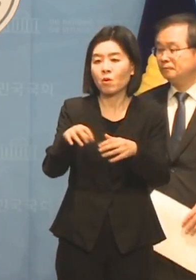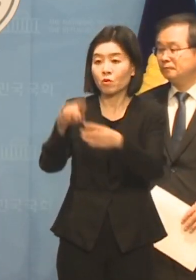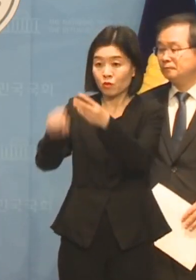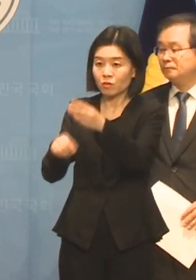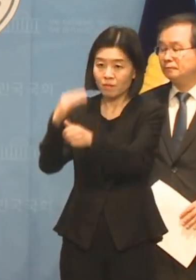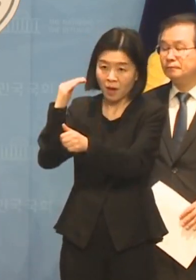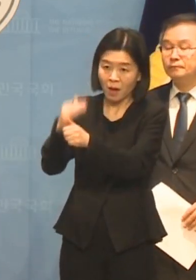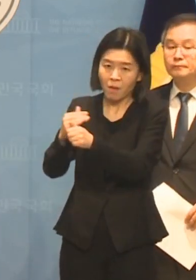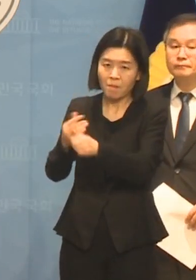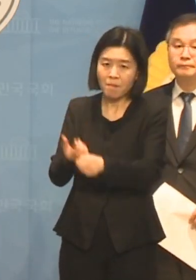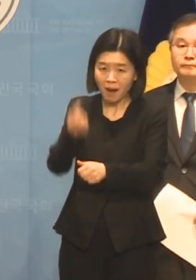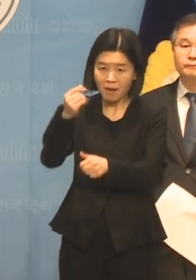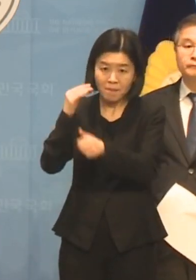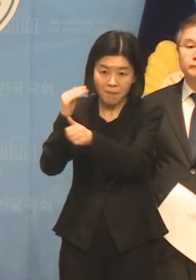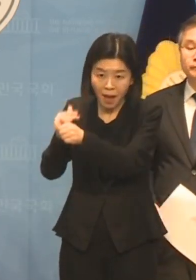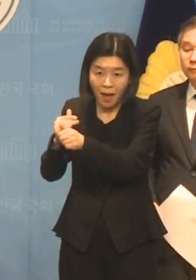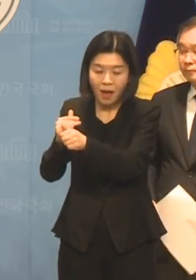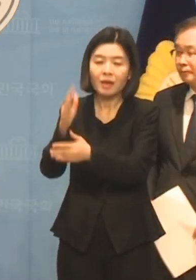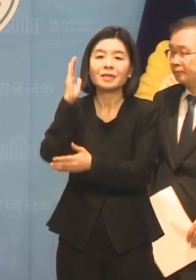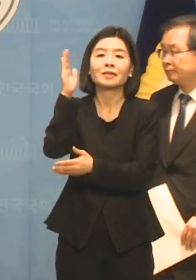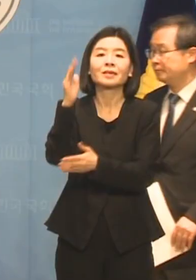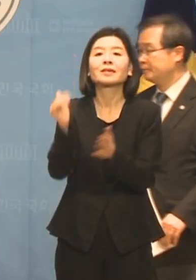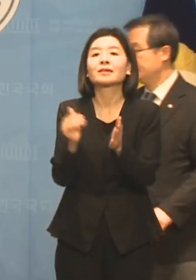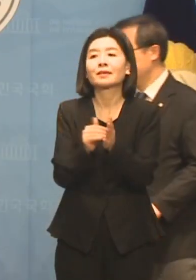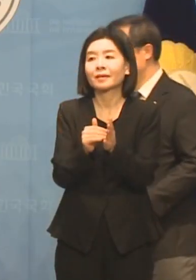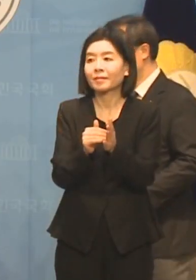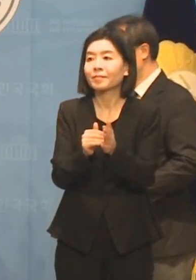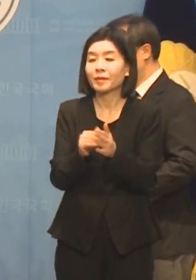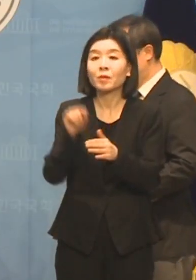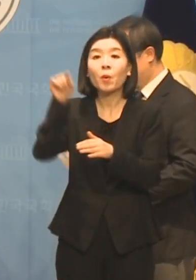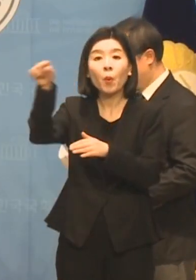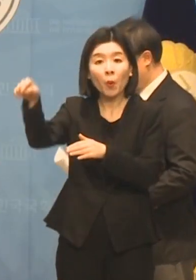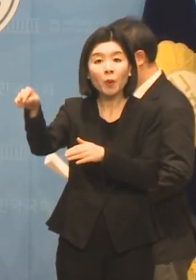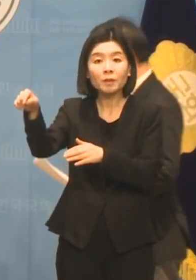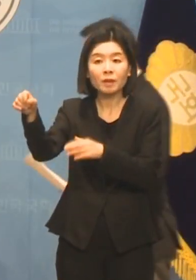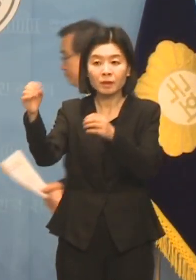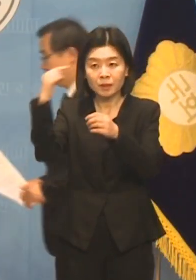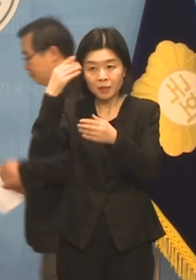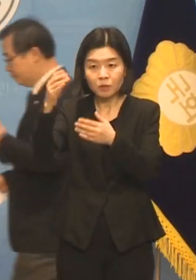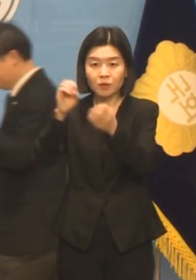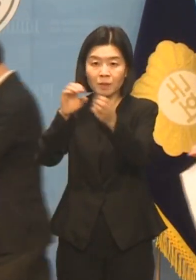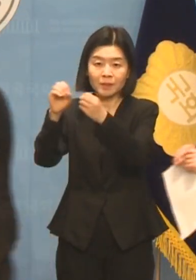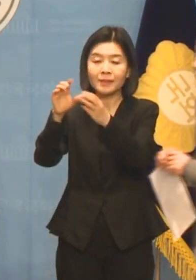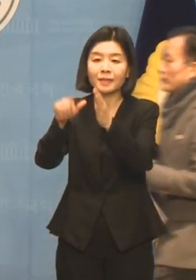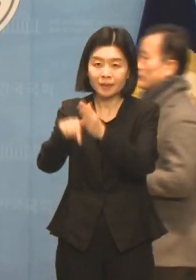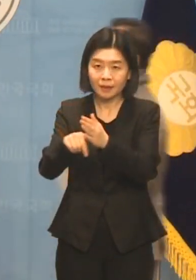내란 진상조사단 기자회견 마치겠고요. 바깥에서 이후에 브리핑 이어지겠습니다.